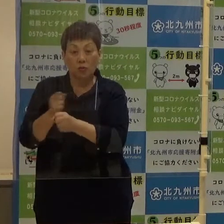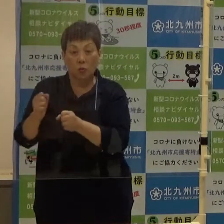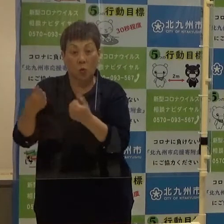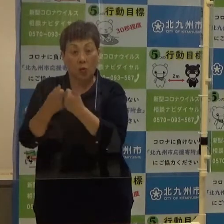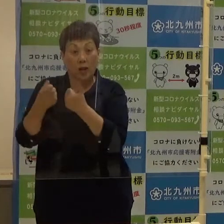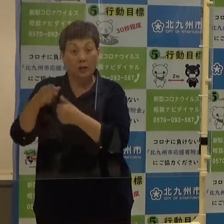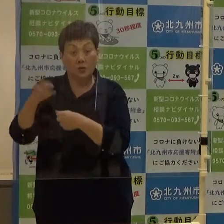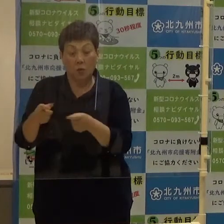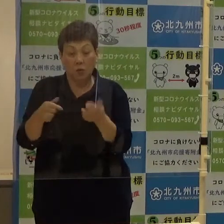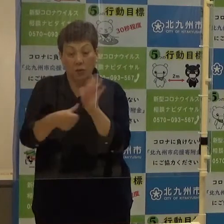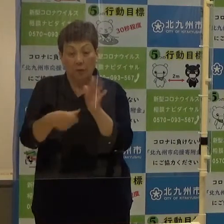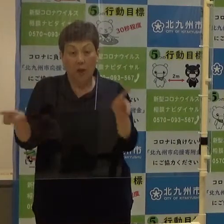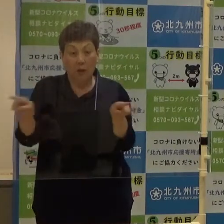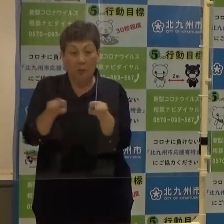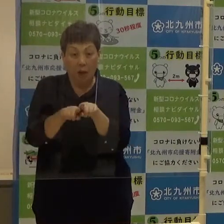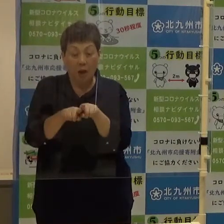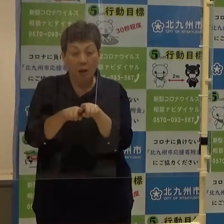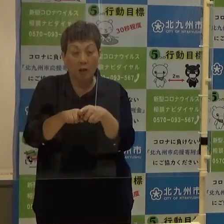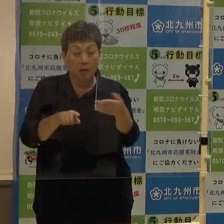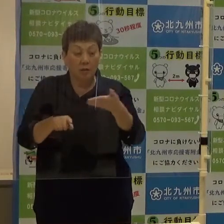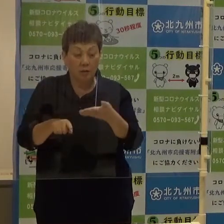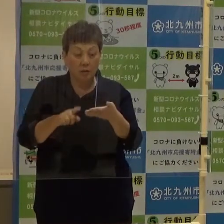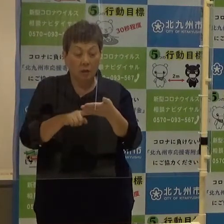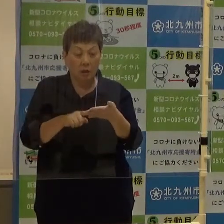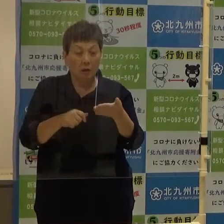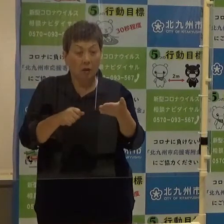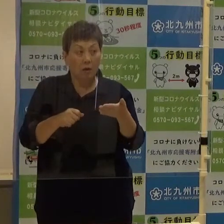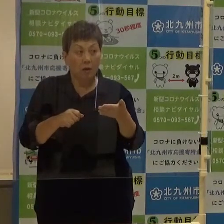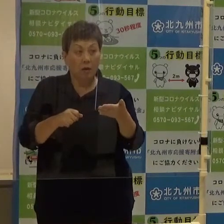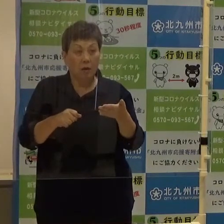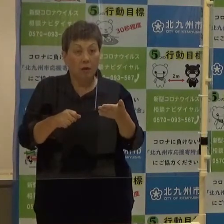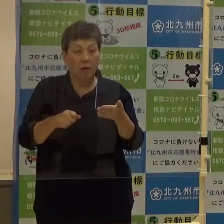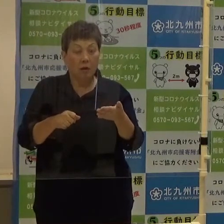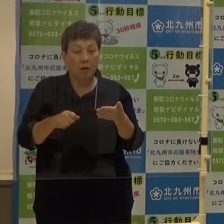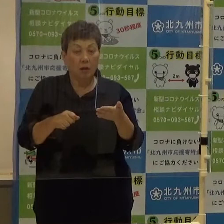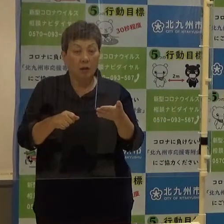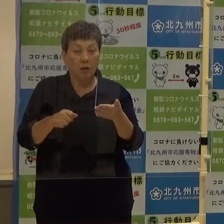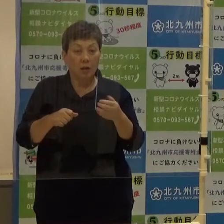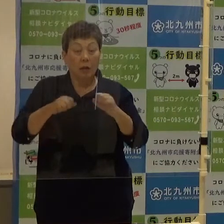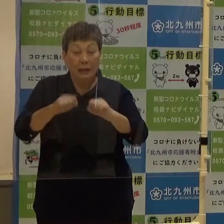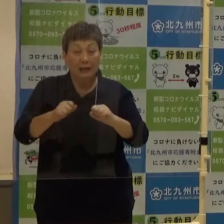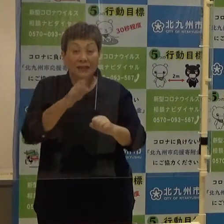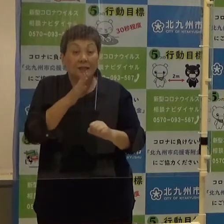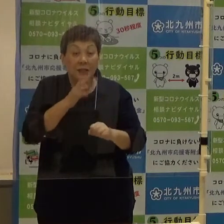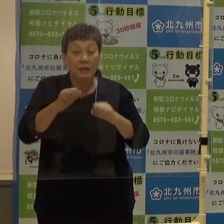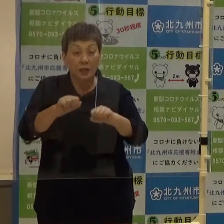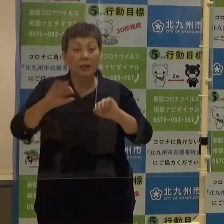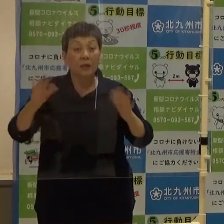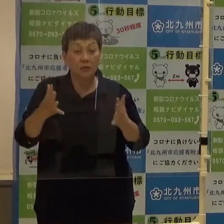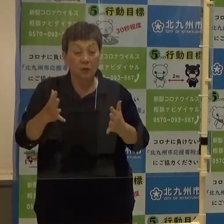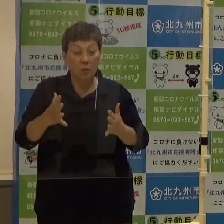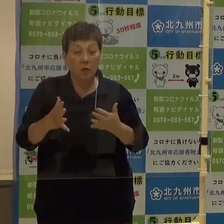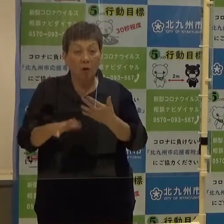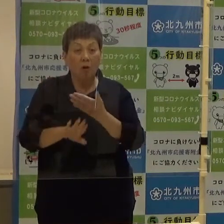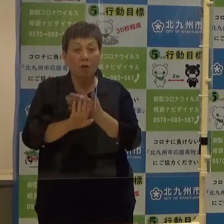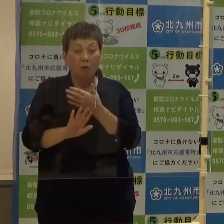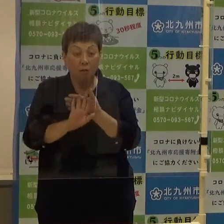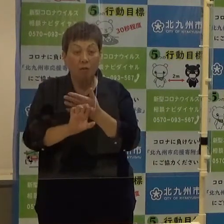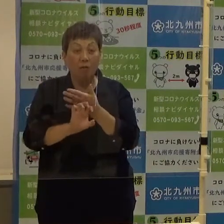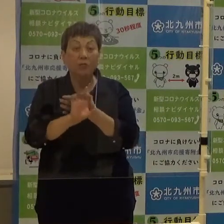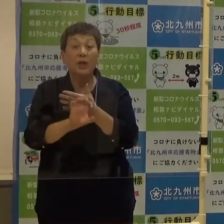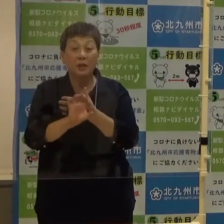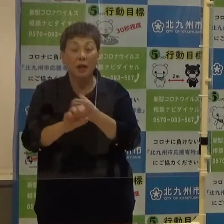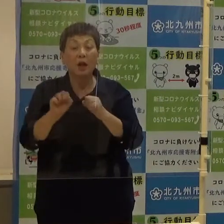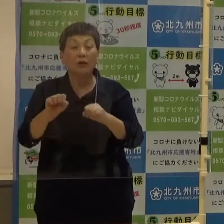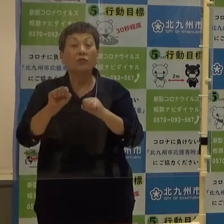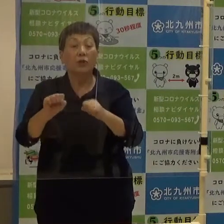ので、仮にやっていないとしても消費者から見るとまるでやっているように見えてしまうと。で、非常に